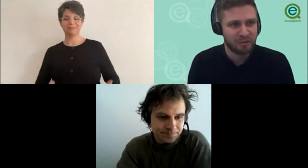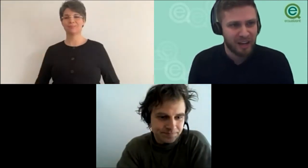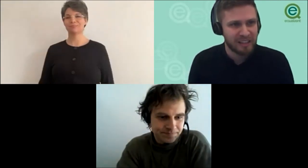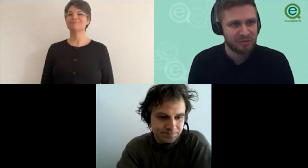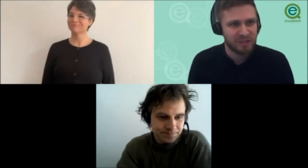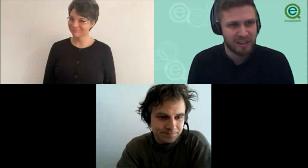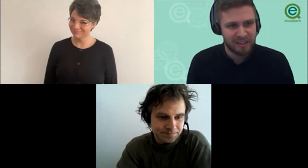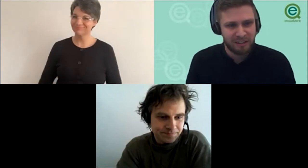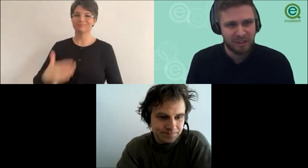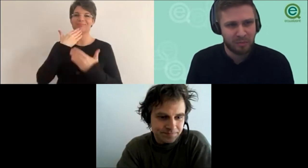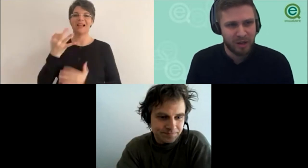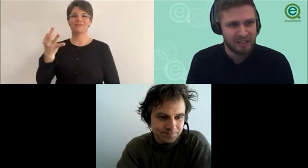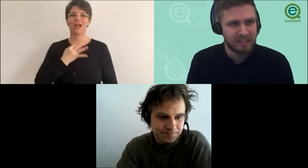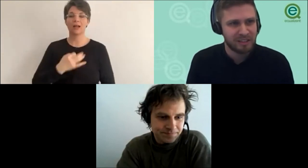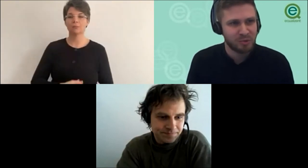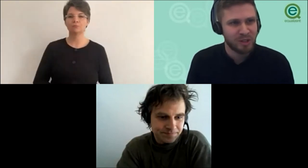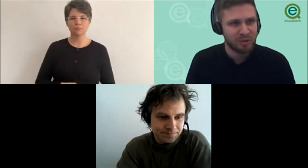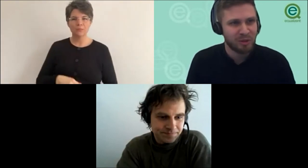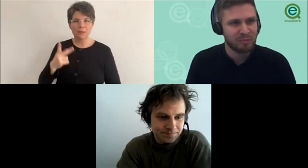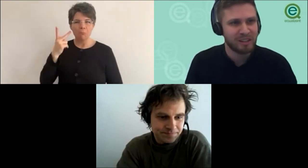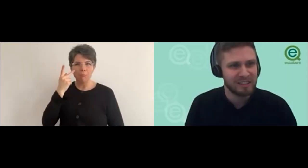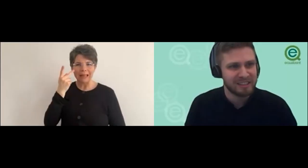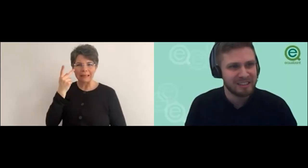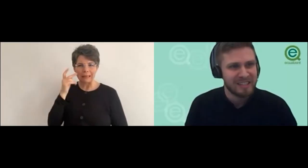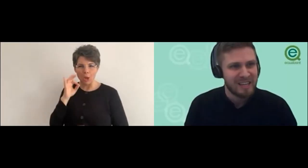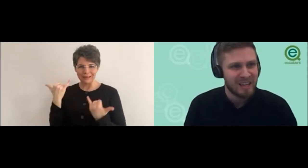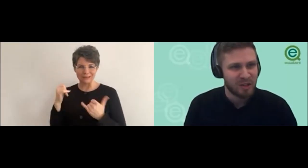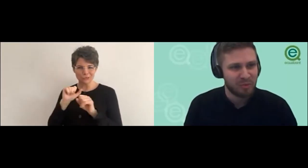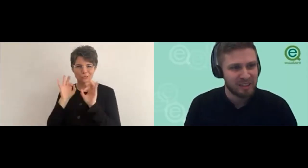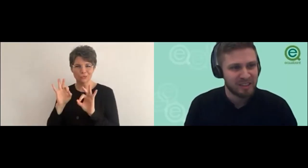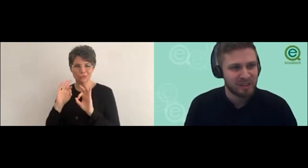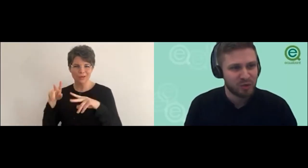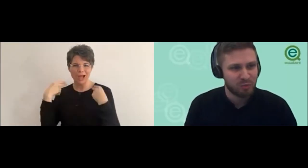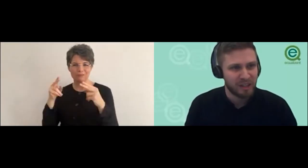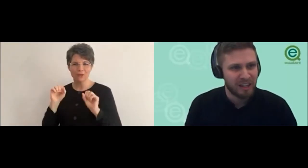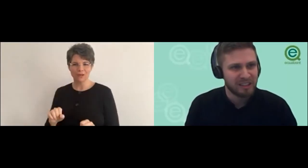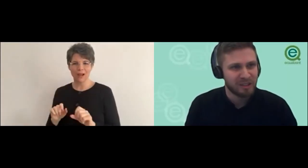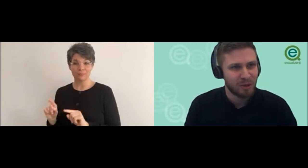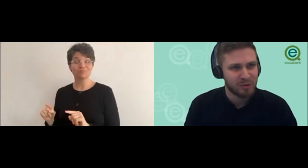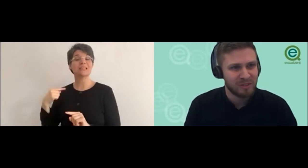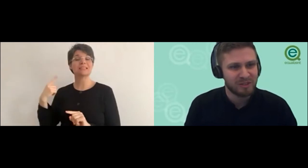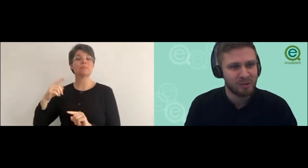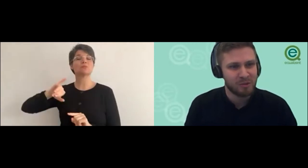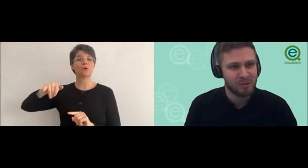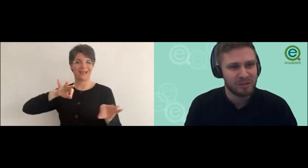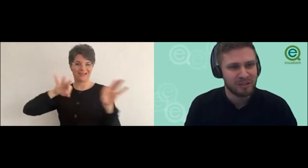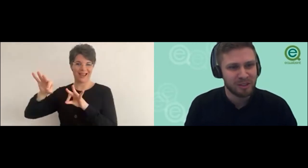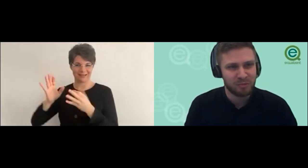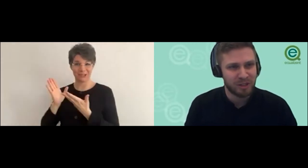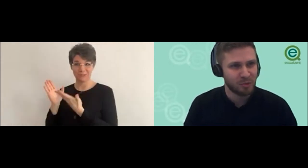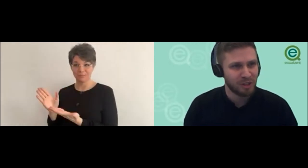für die Frage. Ich würde sagen, da wäre Patti eine gute Ansprechpartnerin. Patti ist Projektleiterin bei uns